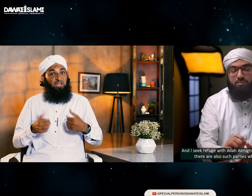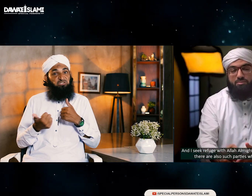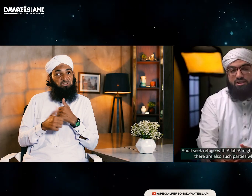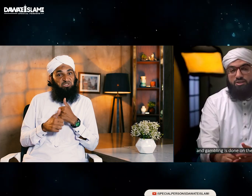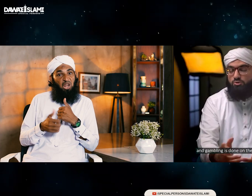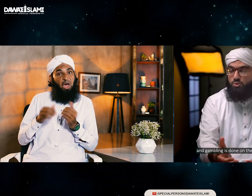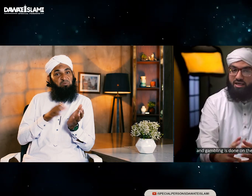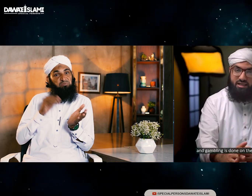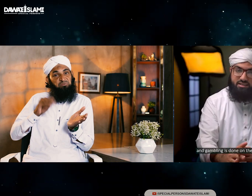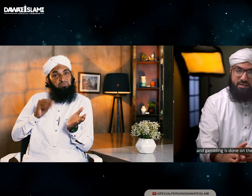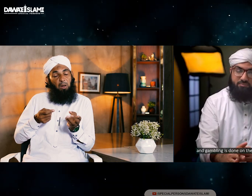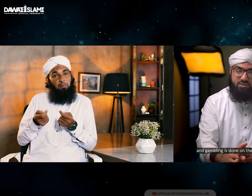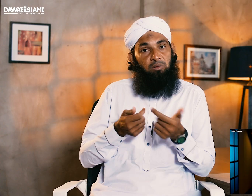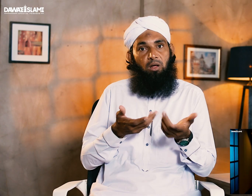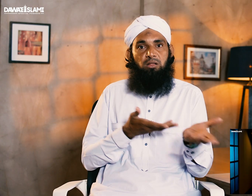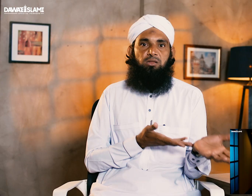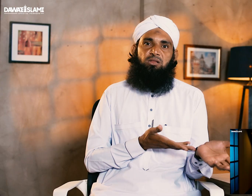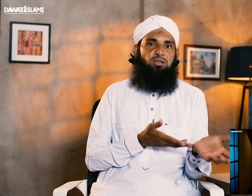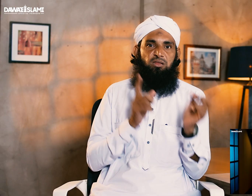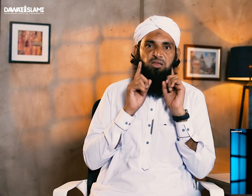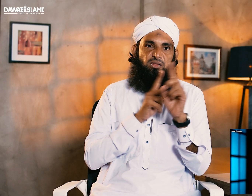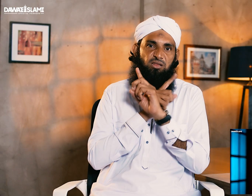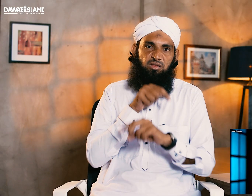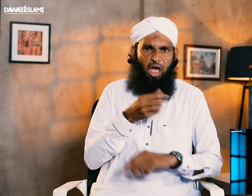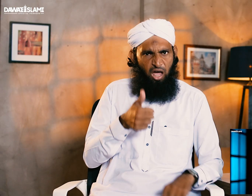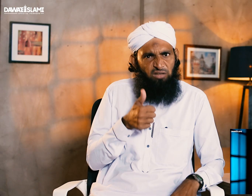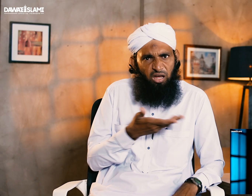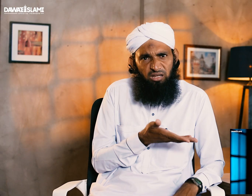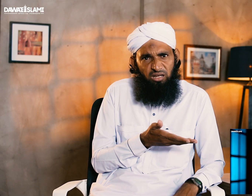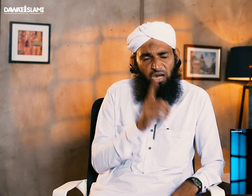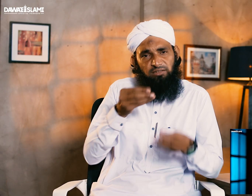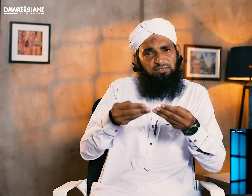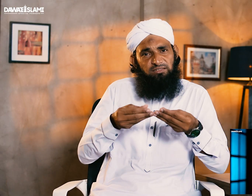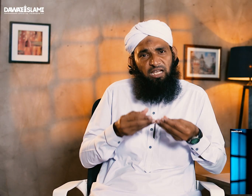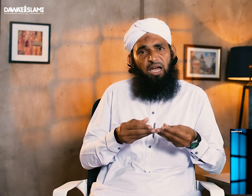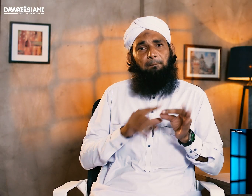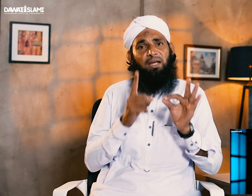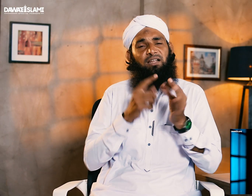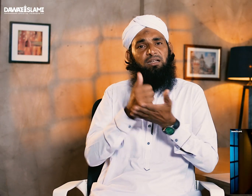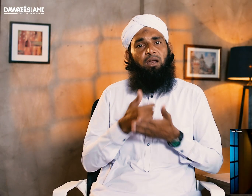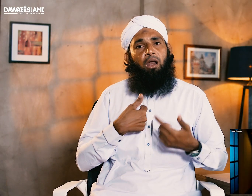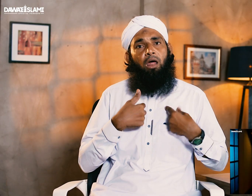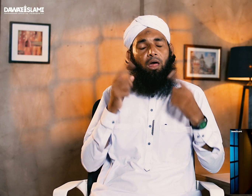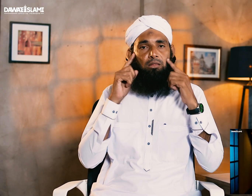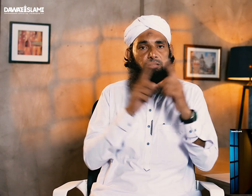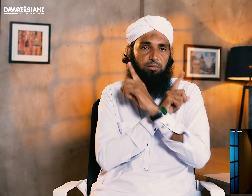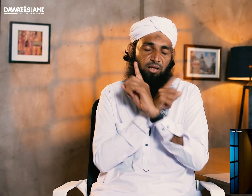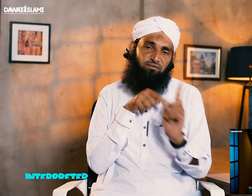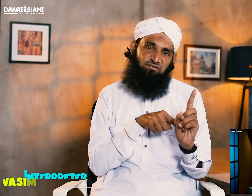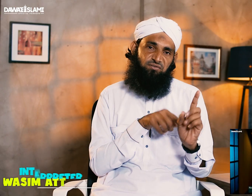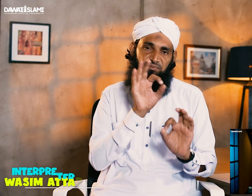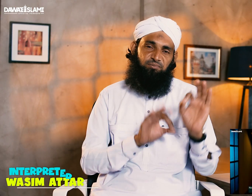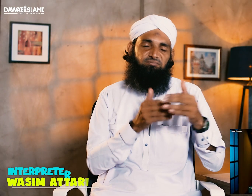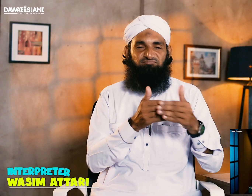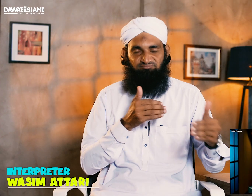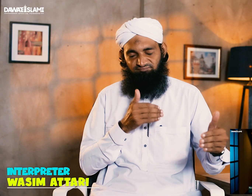پر شرابیں پی جاتی ہیں اور جوا کھیلا جاتا ہے۔ ذرا سوچئے ویورز، کیا یہ سراسر اس عظیم نعمت پاکستان کی ناشکری نہیں؟ یہ سوچنے کی بات ہے۔ آئیے